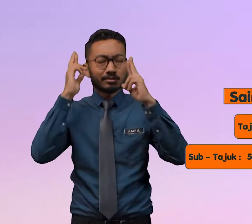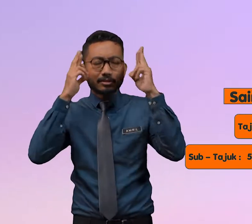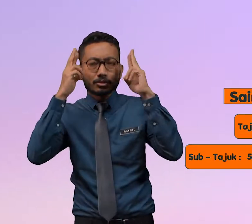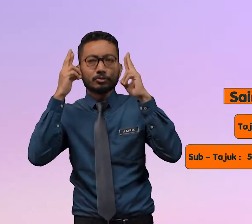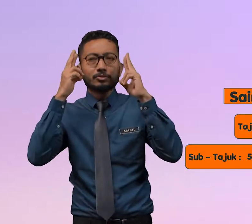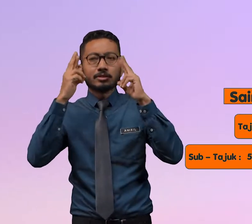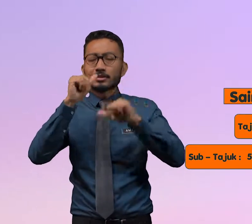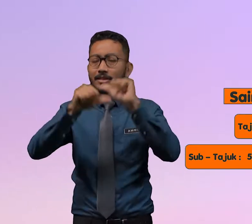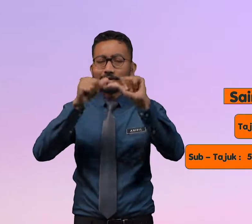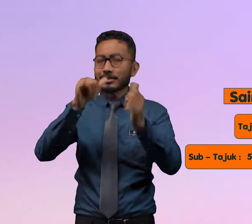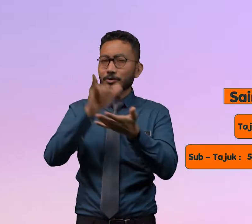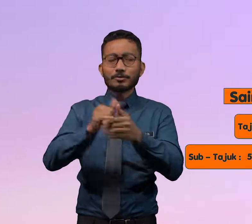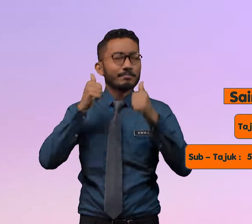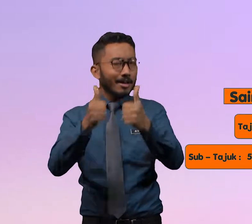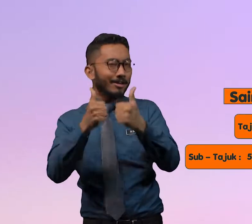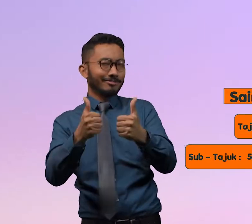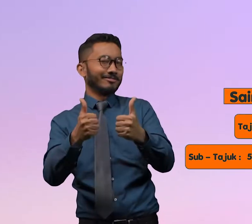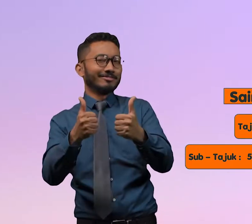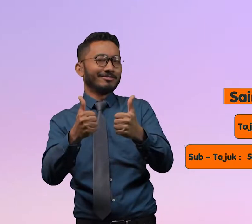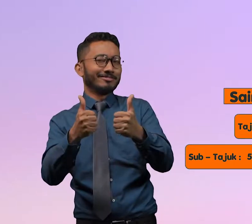Senorita, saya itu ber.